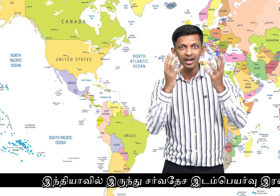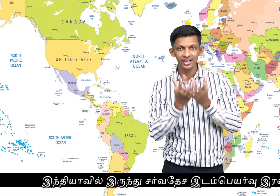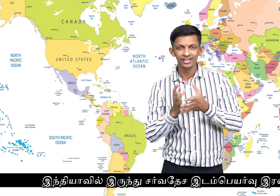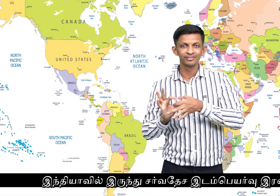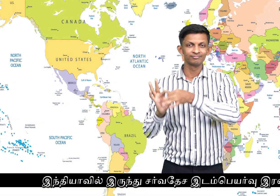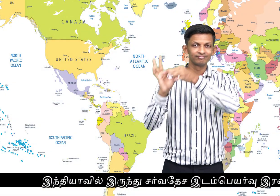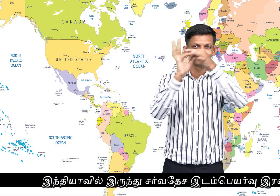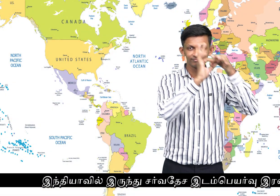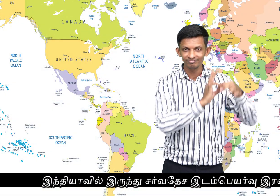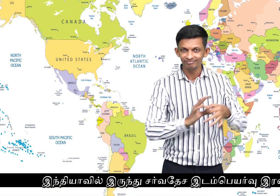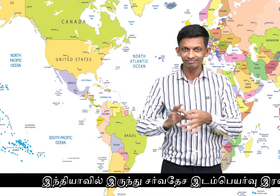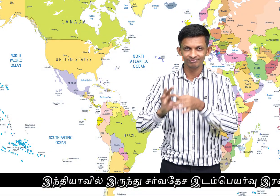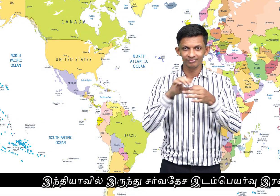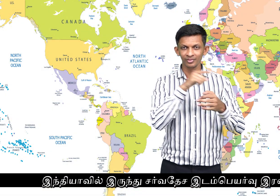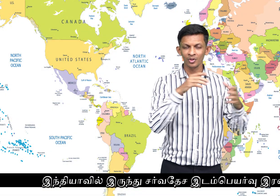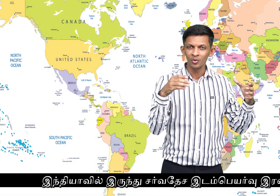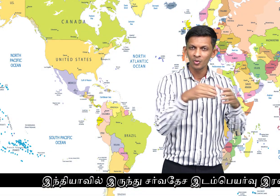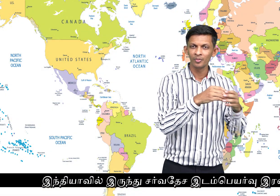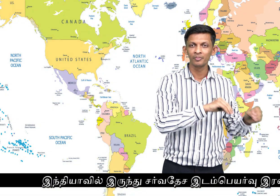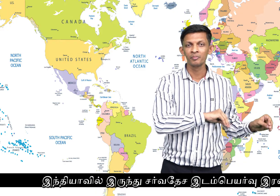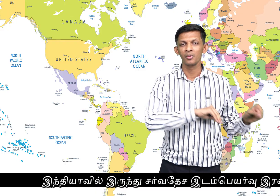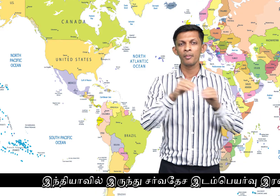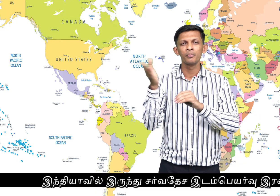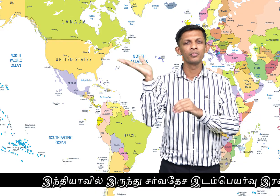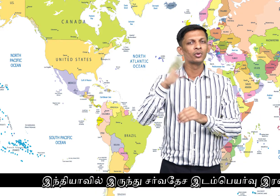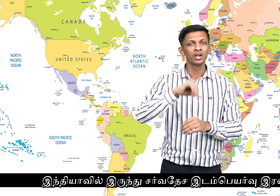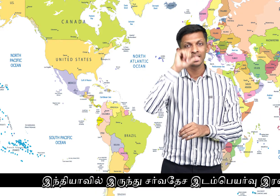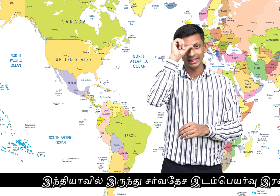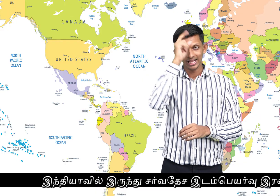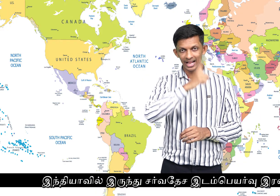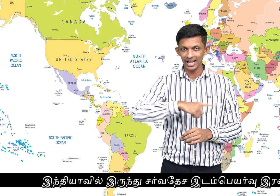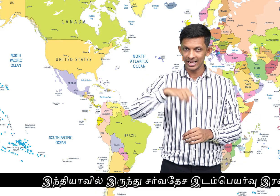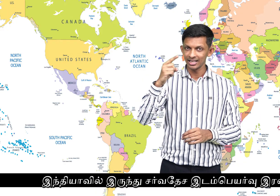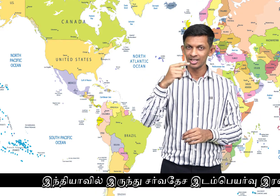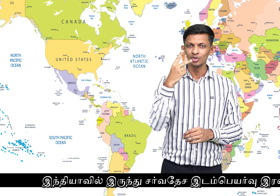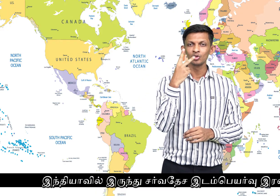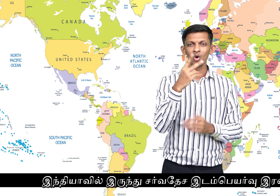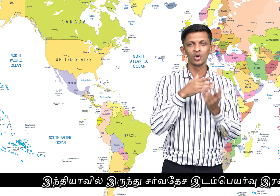இந்தியாவில் இருந்து சர்வதேச இடம்பெயர்வு இரண்டு வகைகளாகும்.